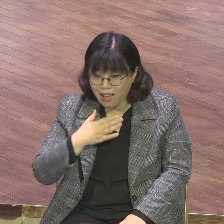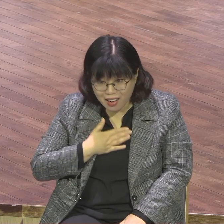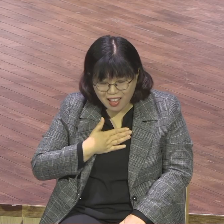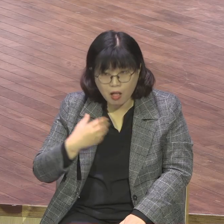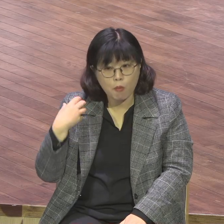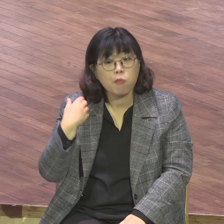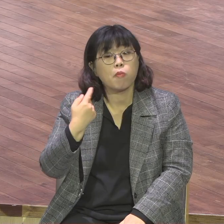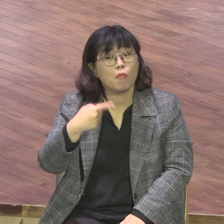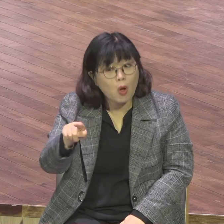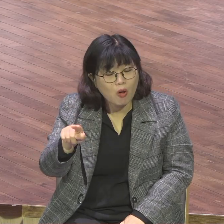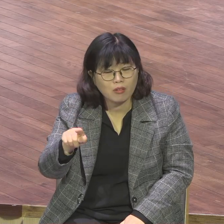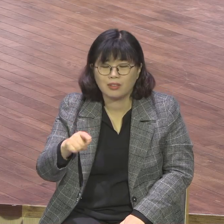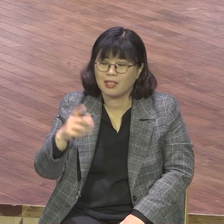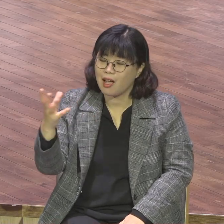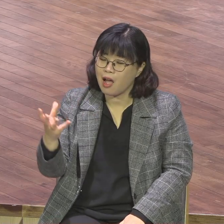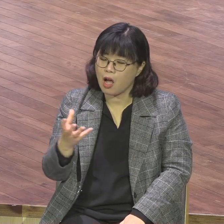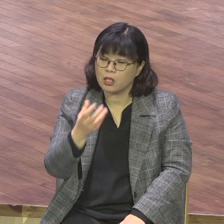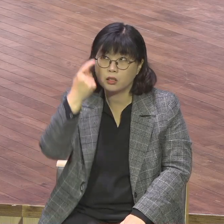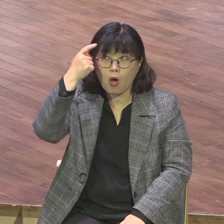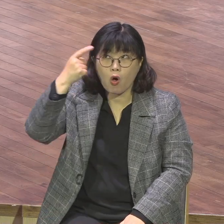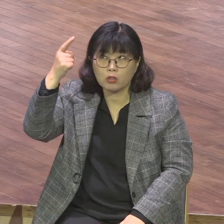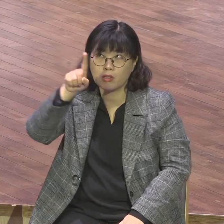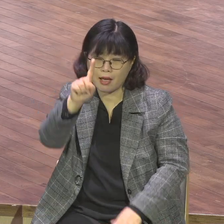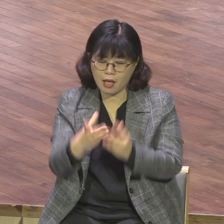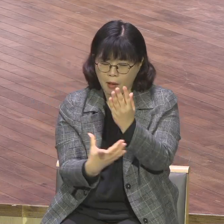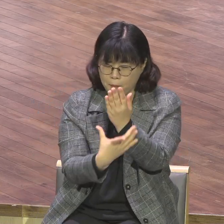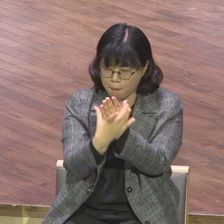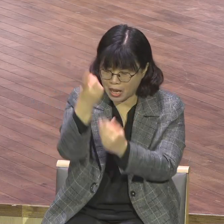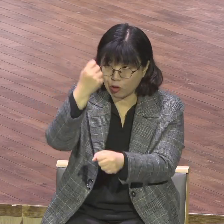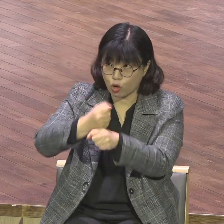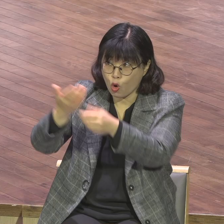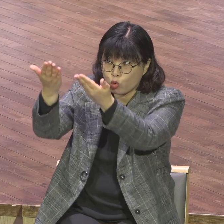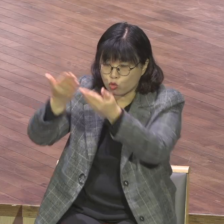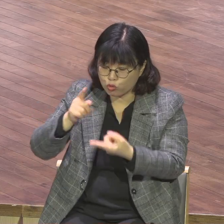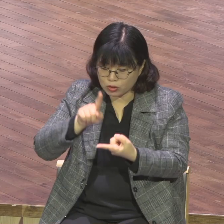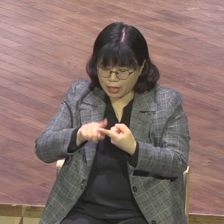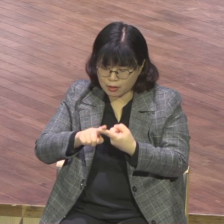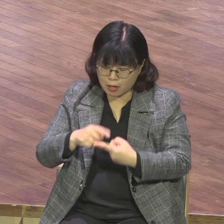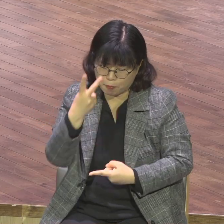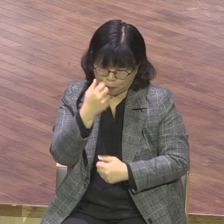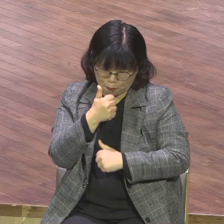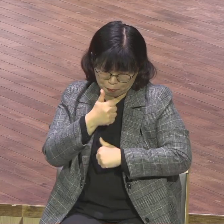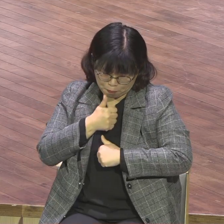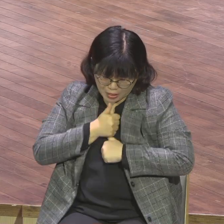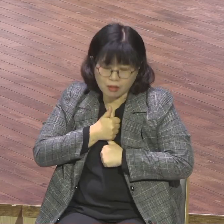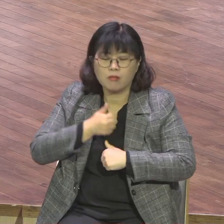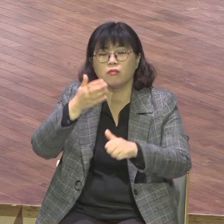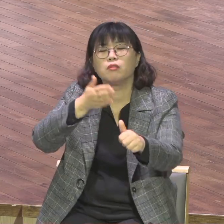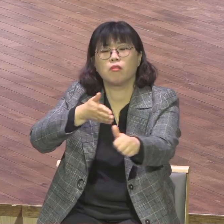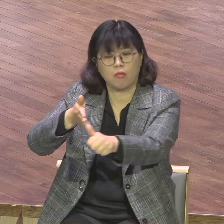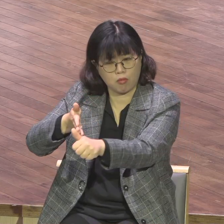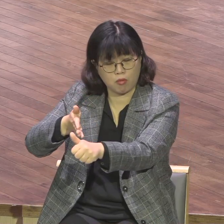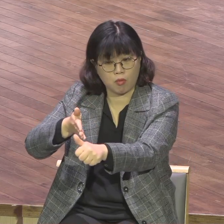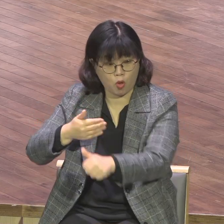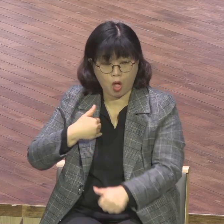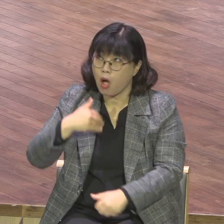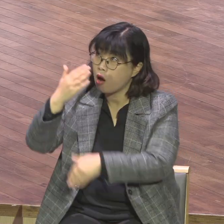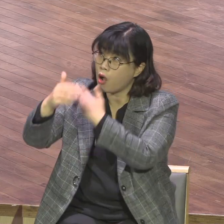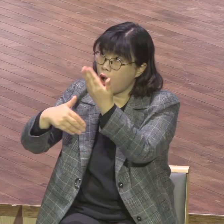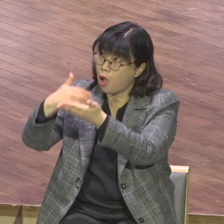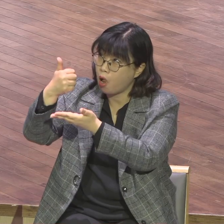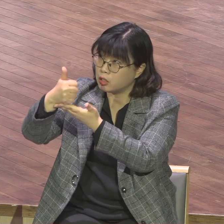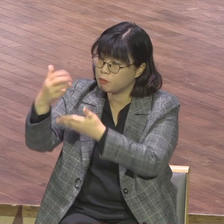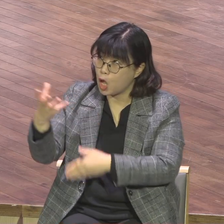성령이 하나 되게 하신 것을 힘써 지키라. 이거예요. 성령이 우리를 하나 되게